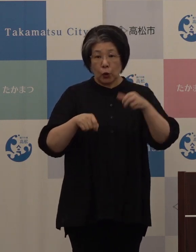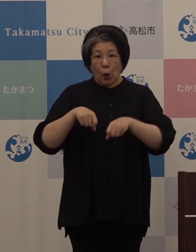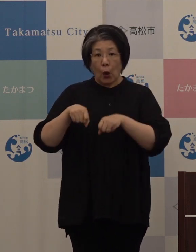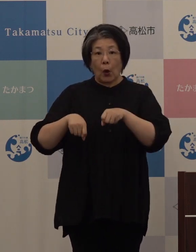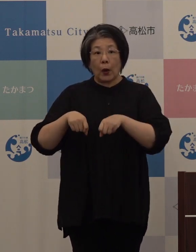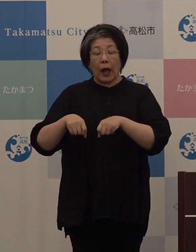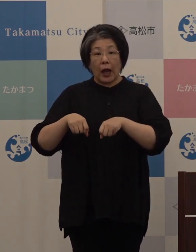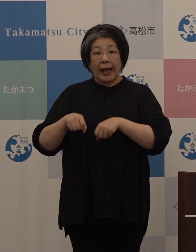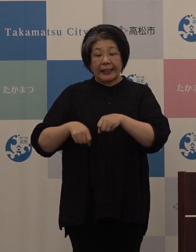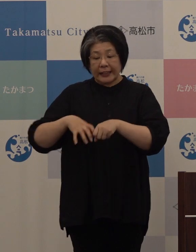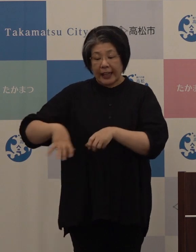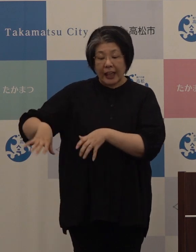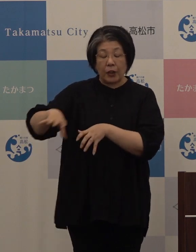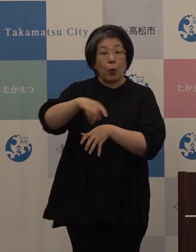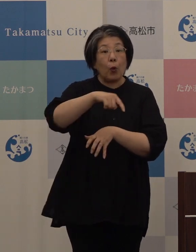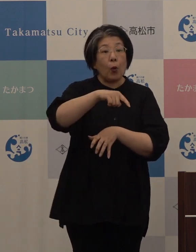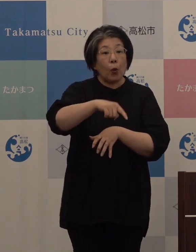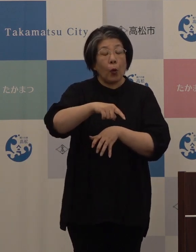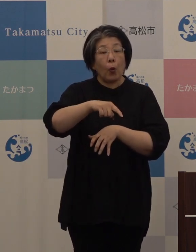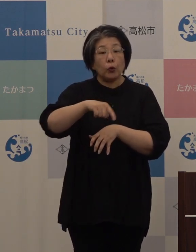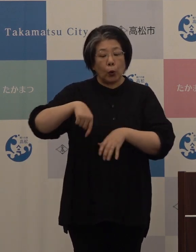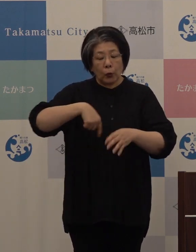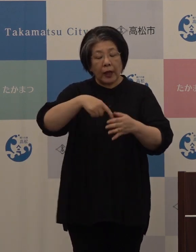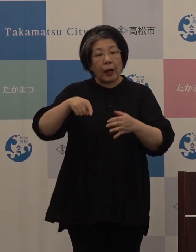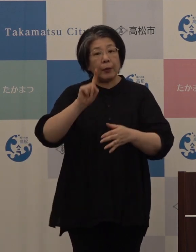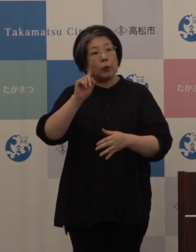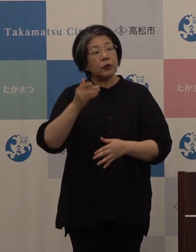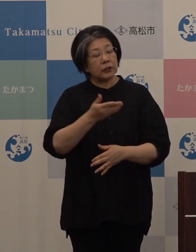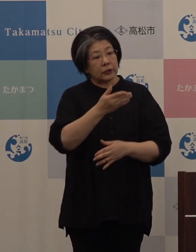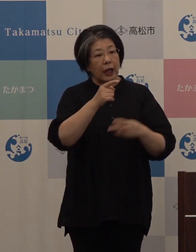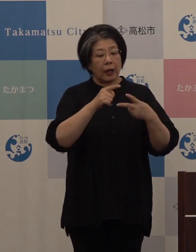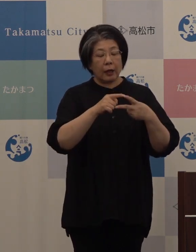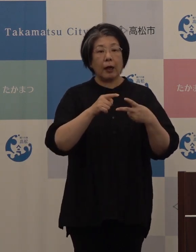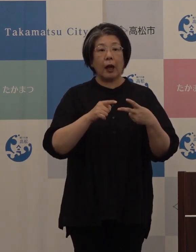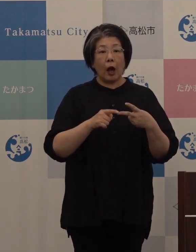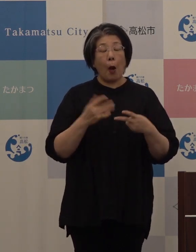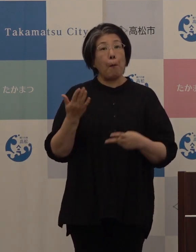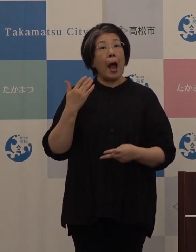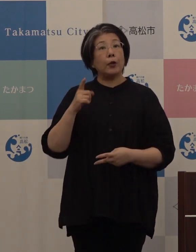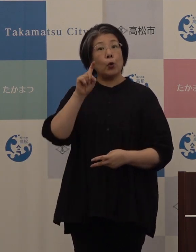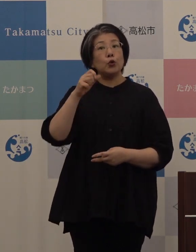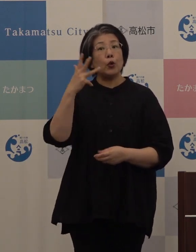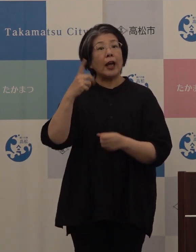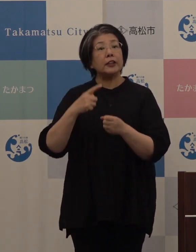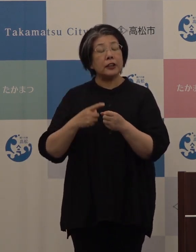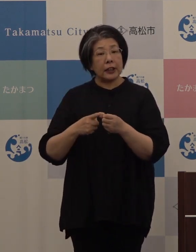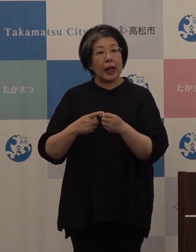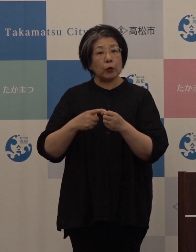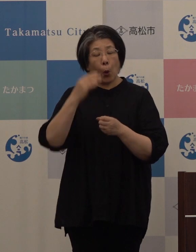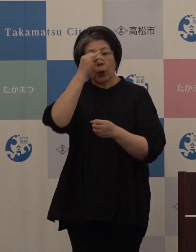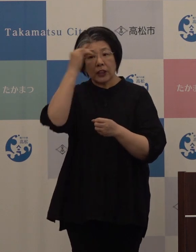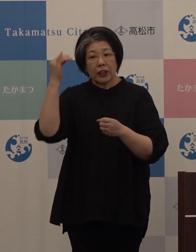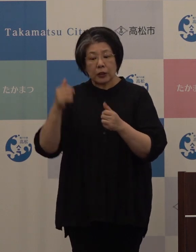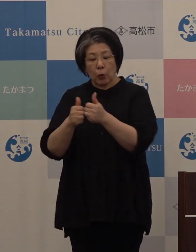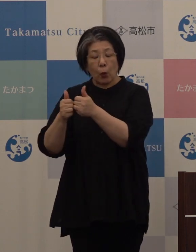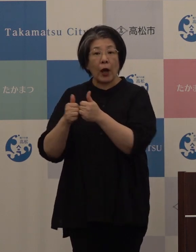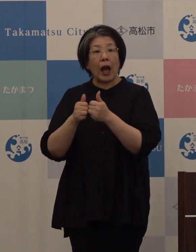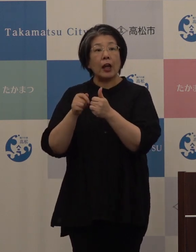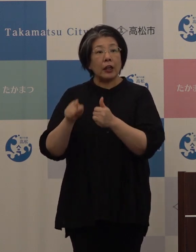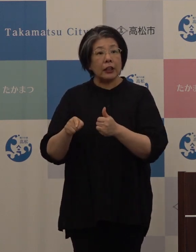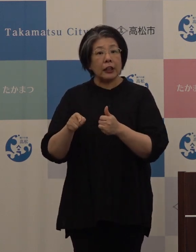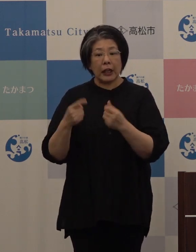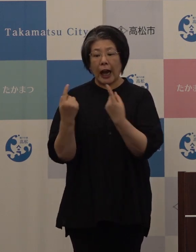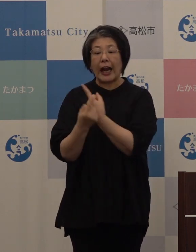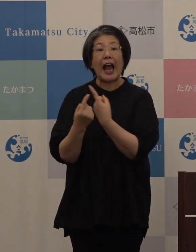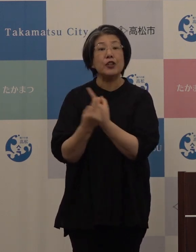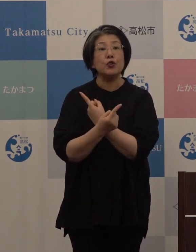と、それから18年の有識者会議では改修費用として11億円という